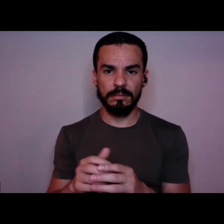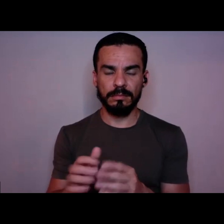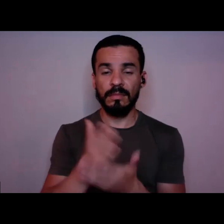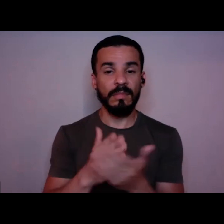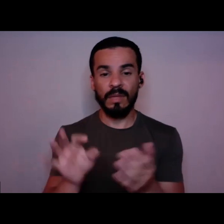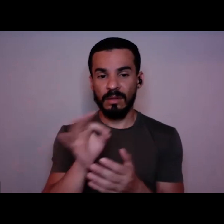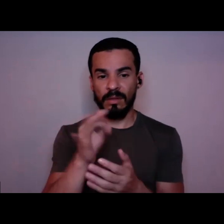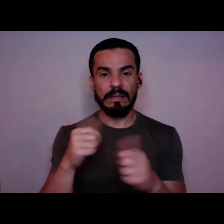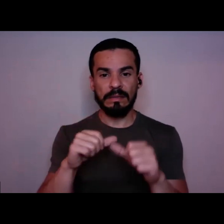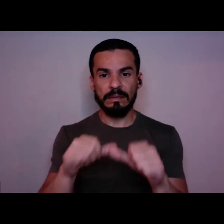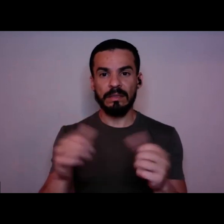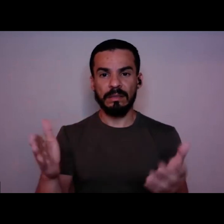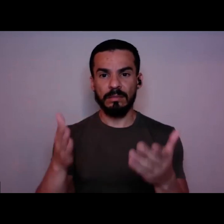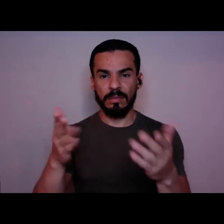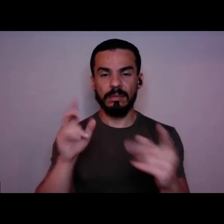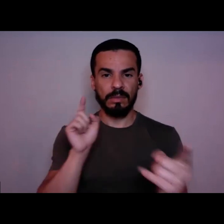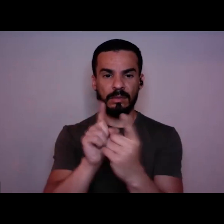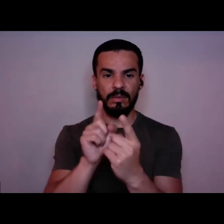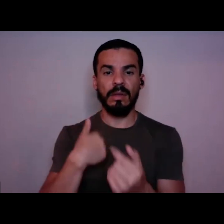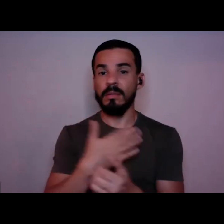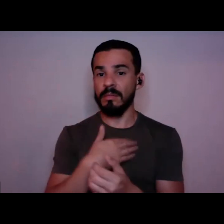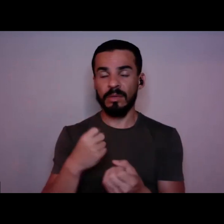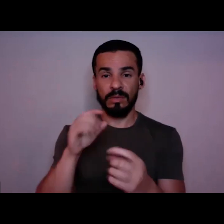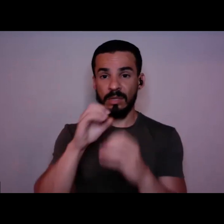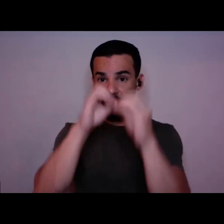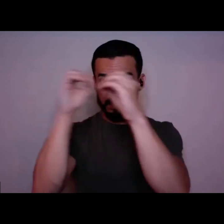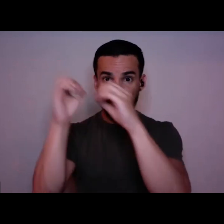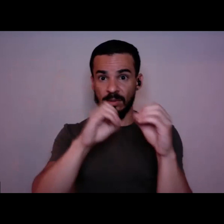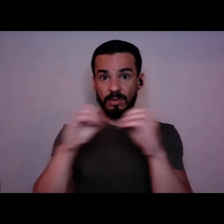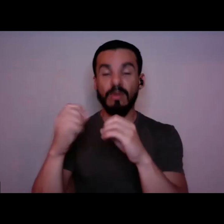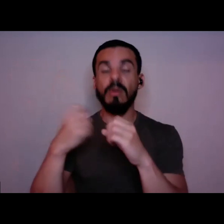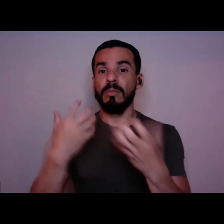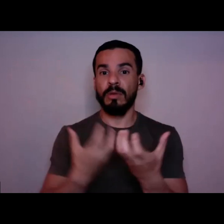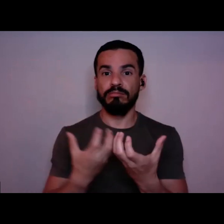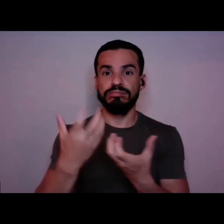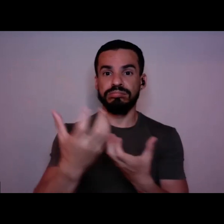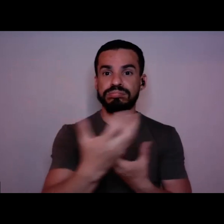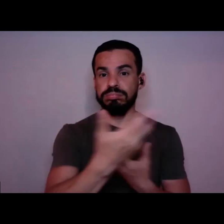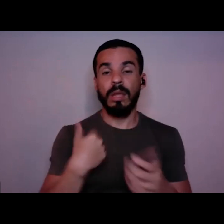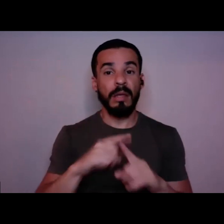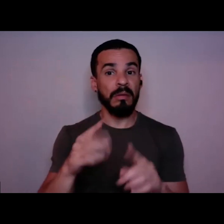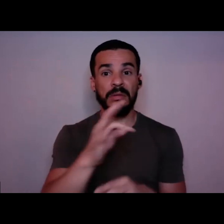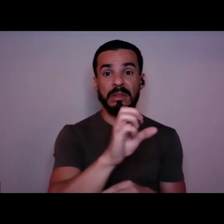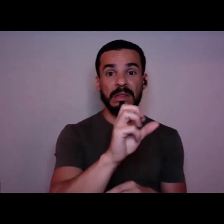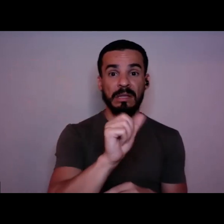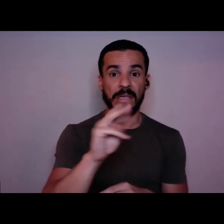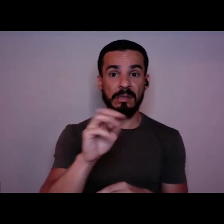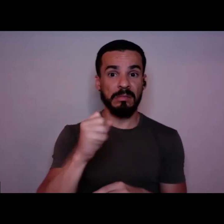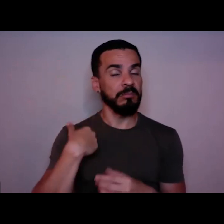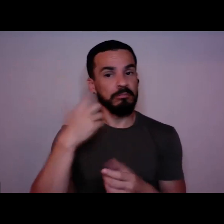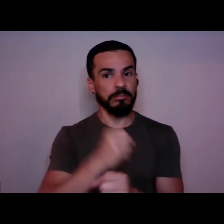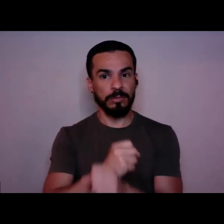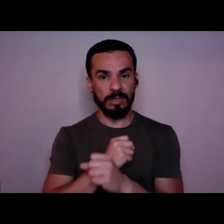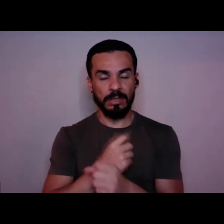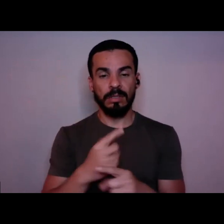seguir promoviendo el encuentro a mí me gusta mucho zoom porque tiene aulas pero como le digo en teams no estoy muy segura entonces